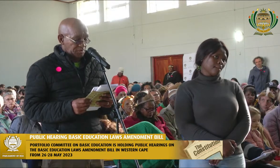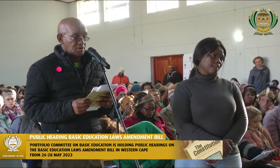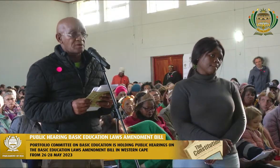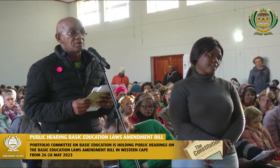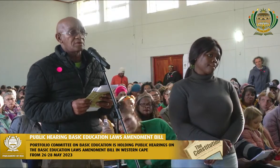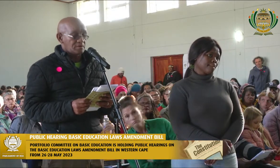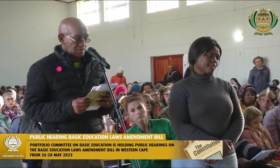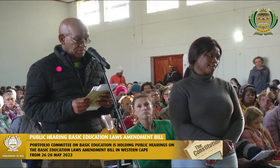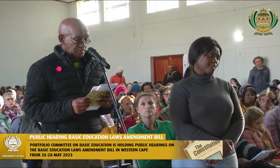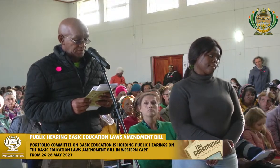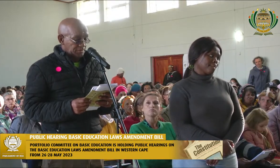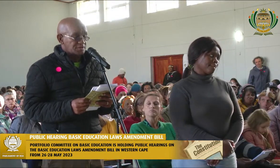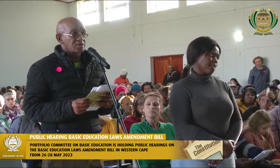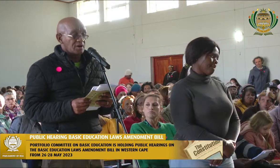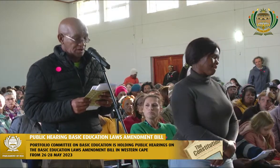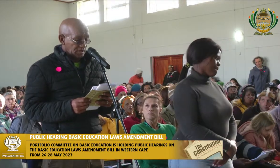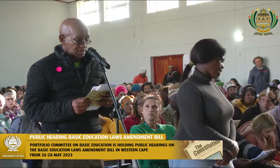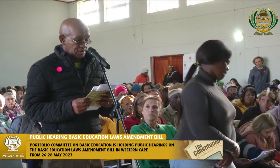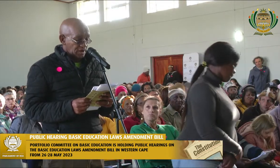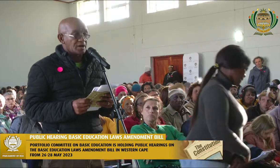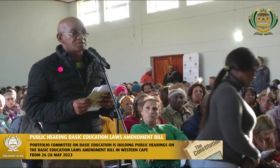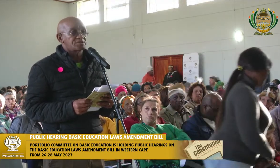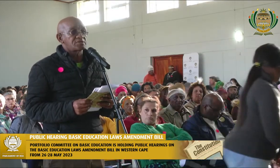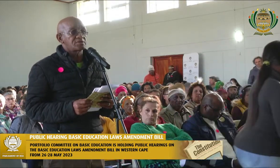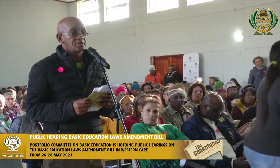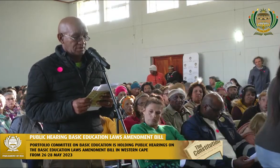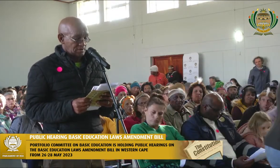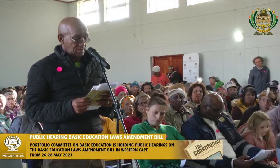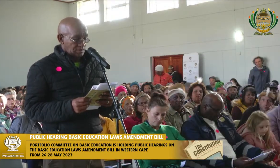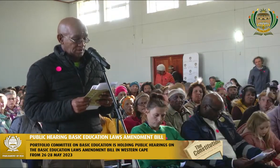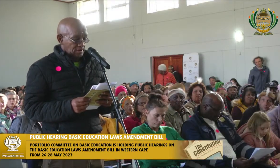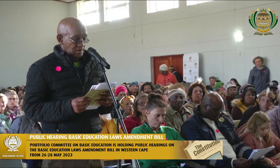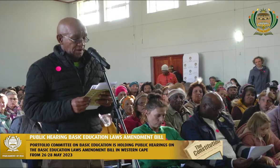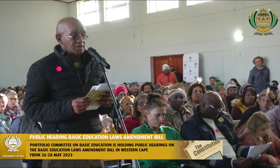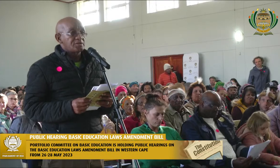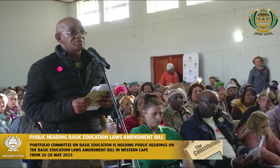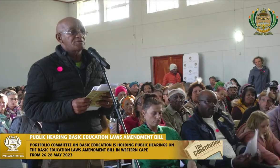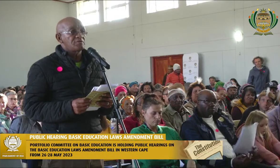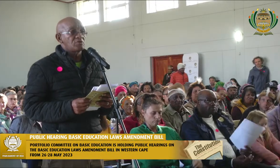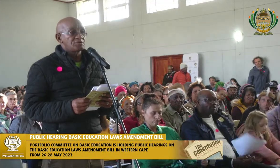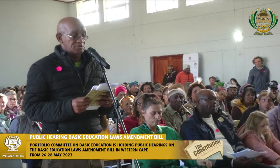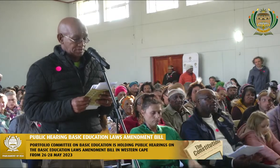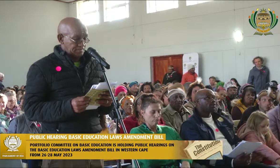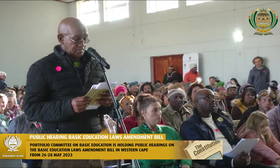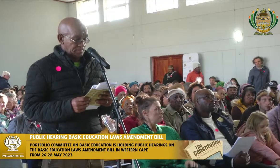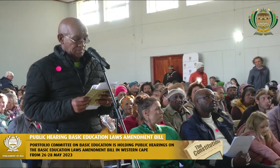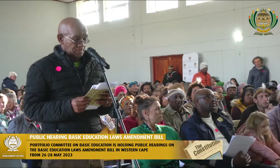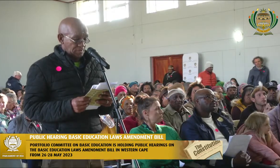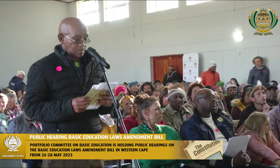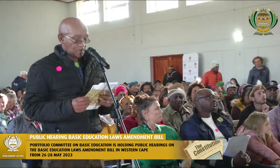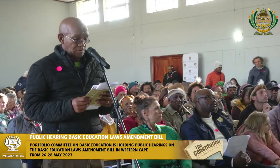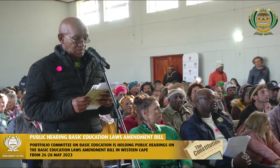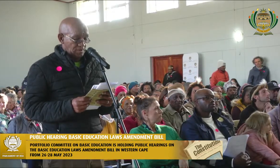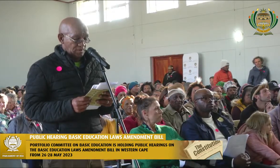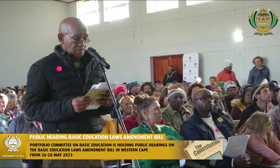Klausule 2 verwys na graad R's, en dit is vir ons